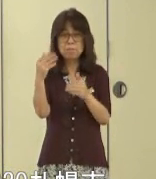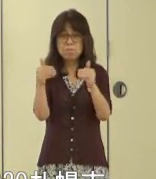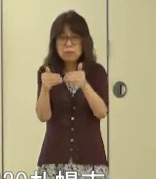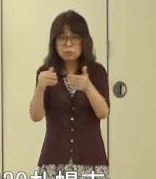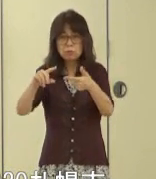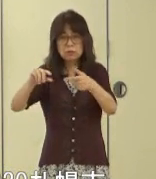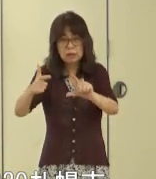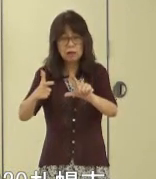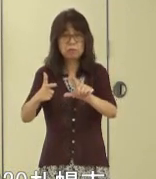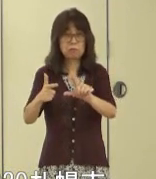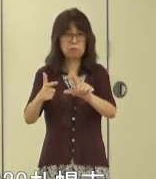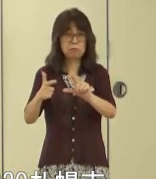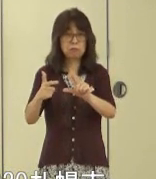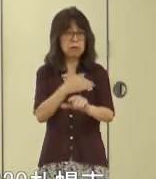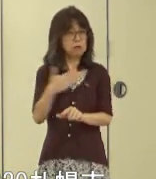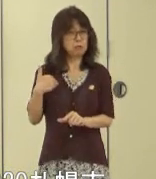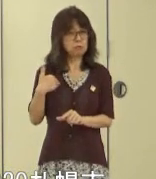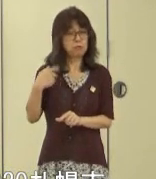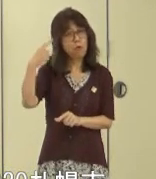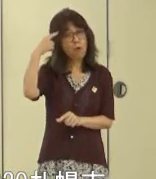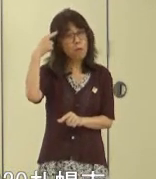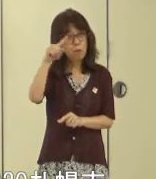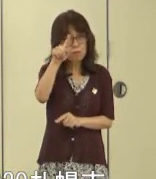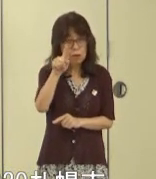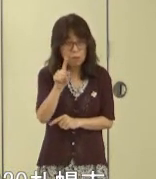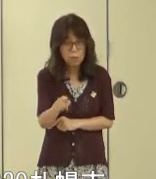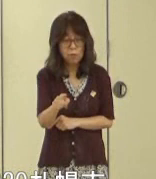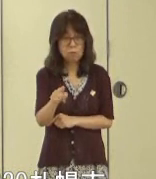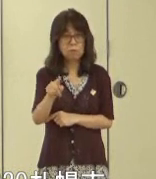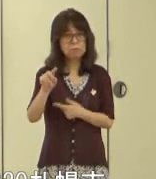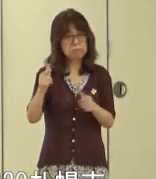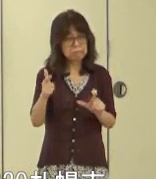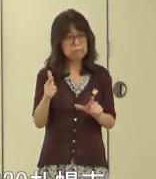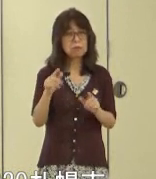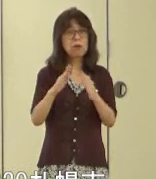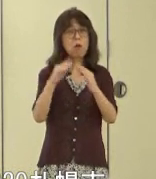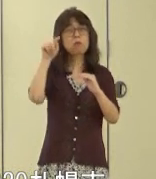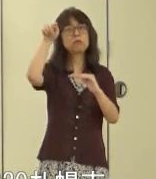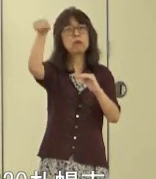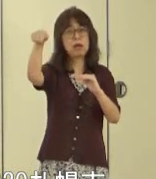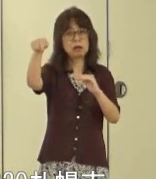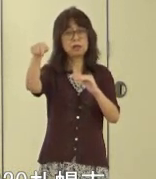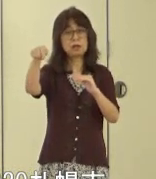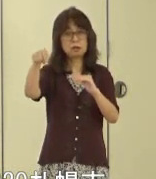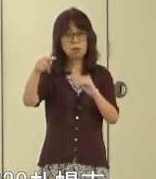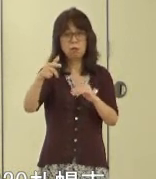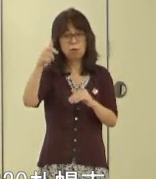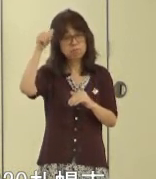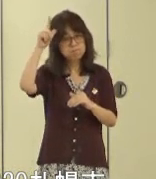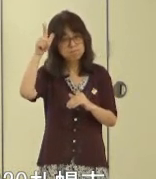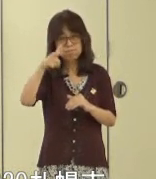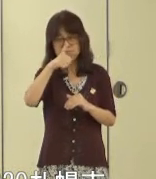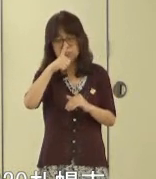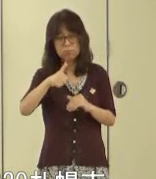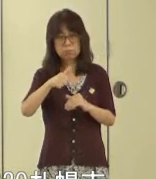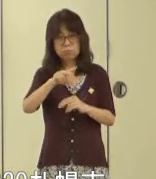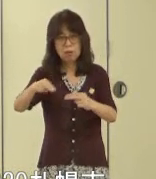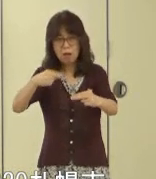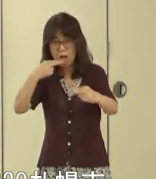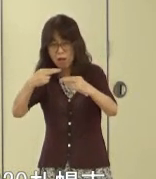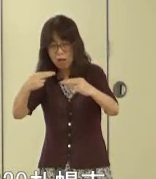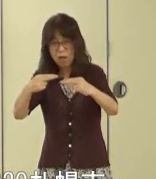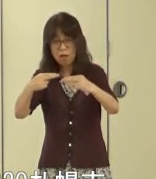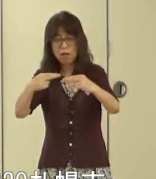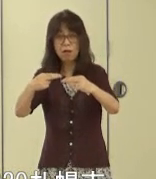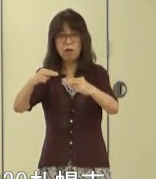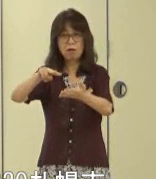る方もいらっしゃると思いますけれども、屋外でのバーベキューとかですね、そういった場でも感染が広がったと